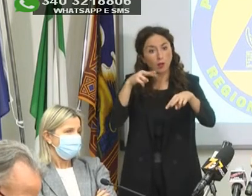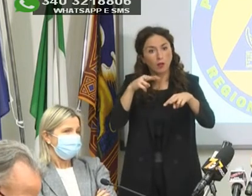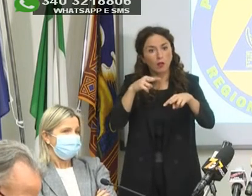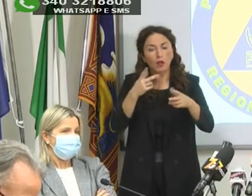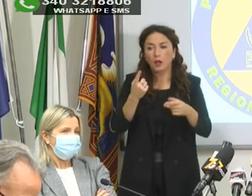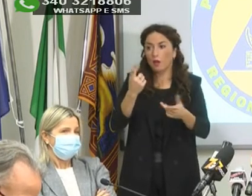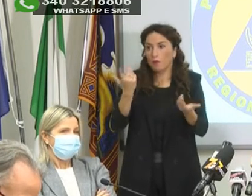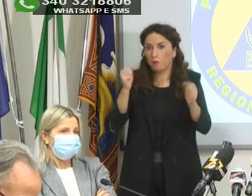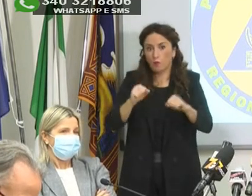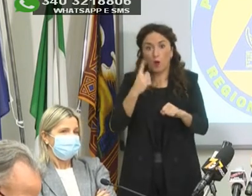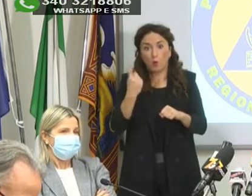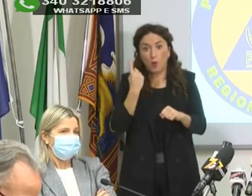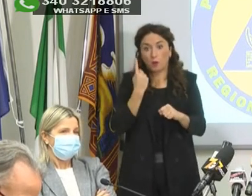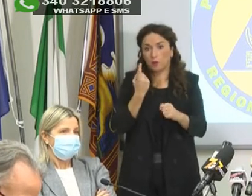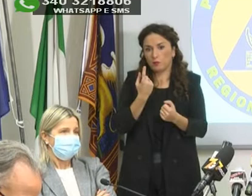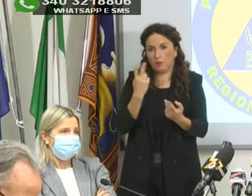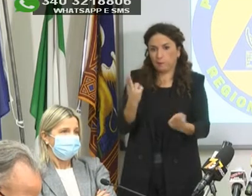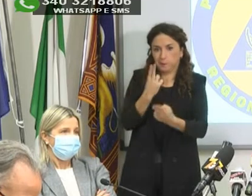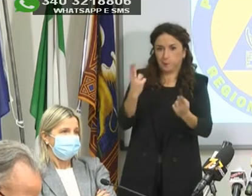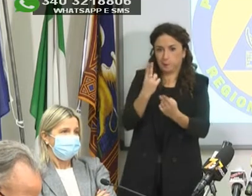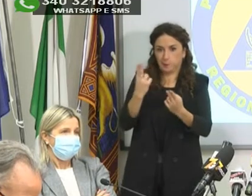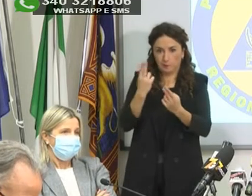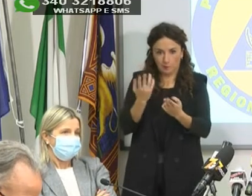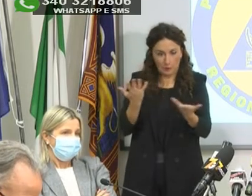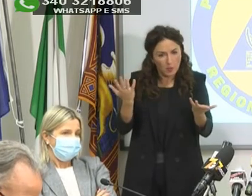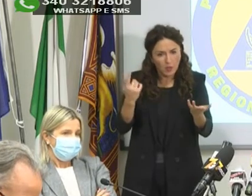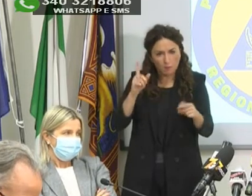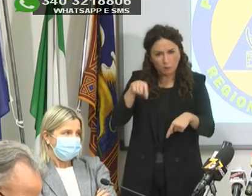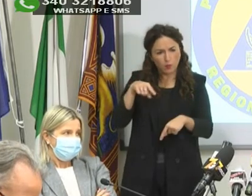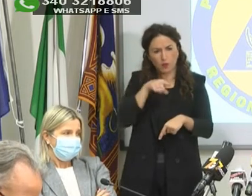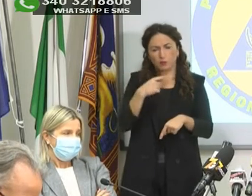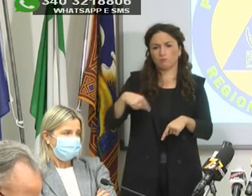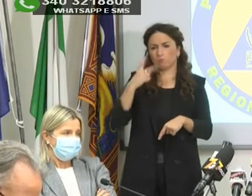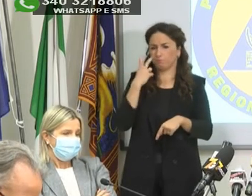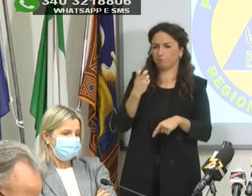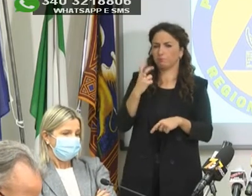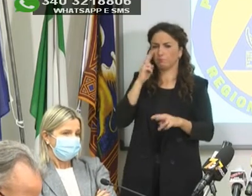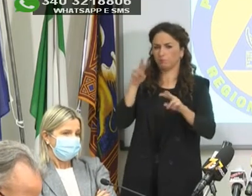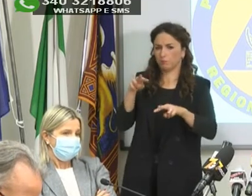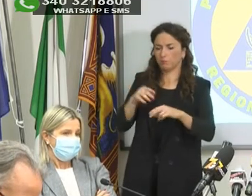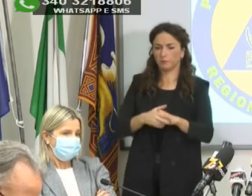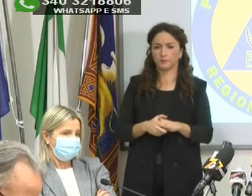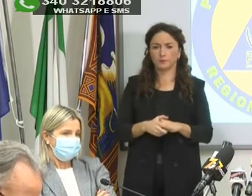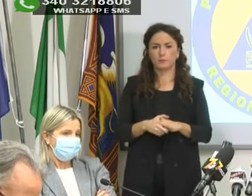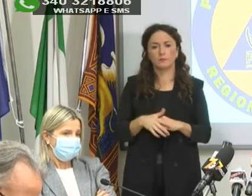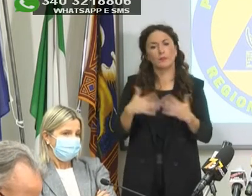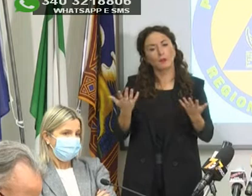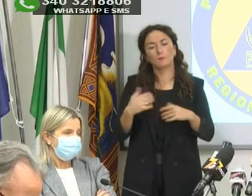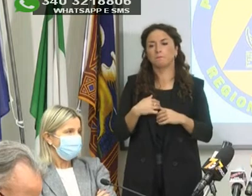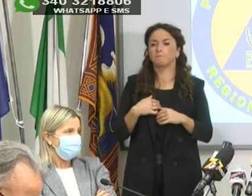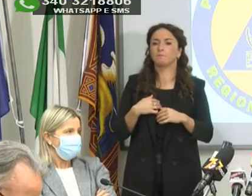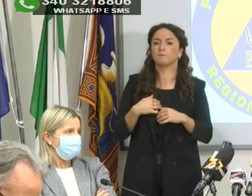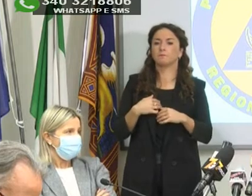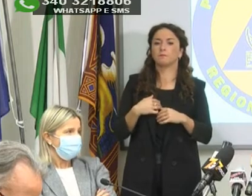banalità, magari qualcuno non riesce a farlo, e quindi anche questo stiamo prevedendo. Cioè, allora, come si dice, andiamo in